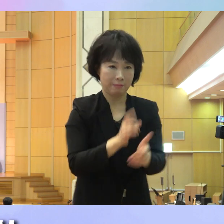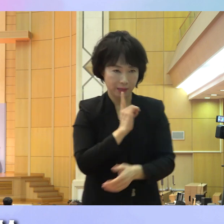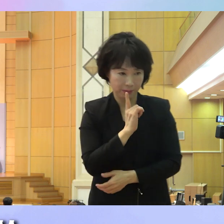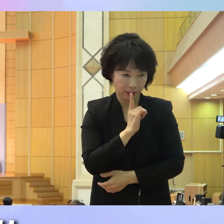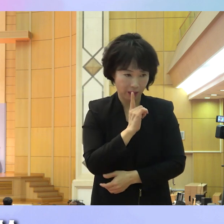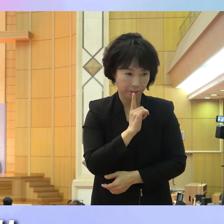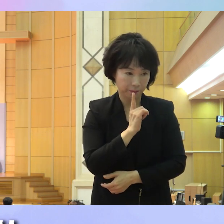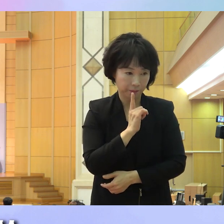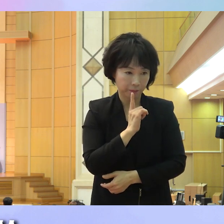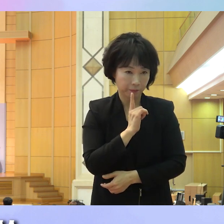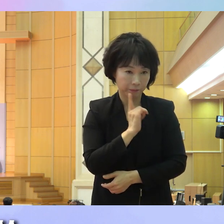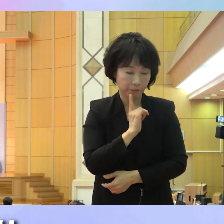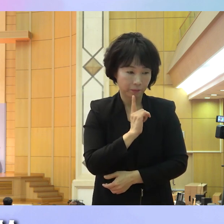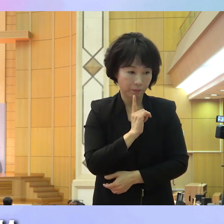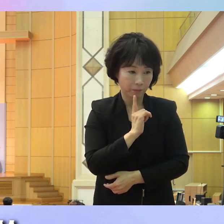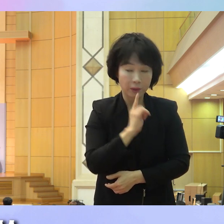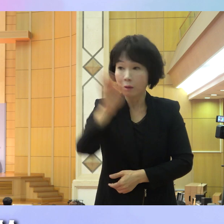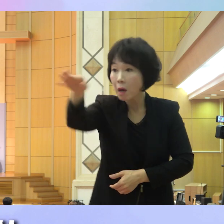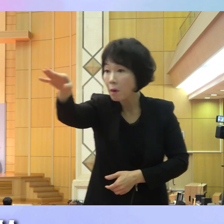예수님이